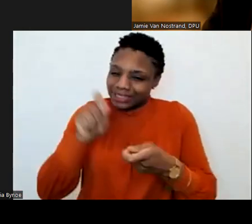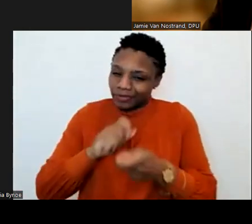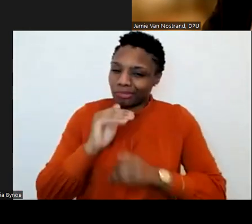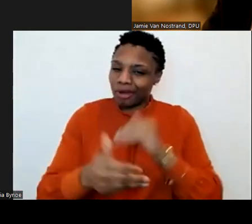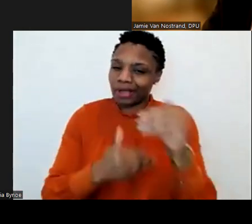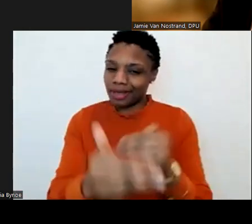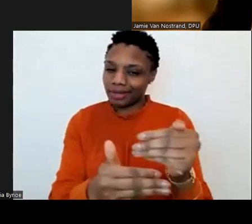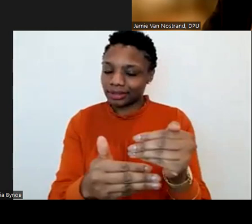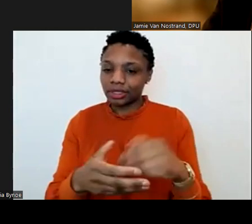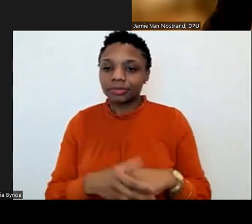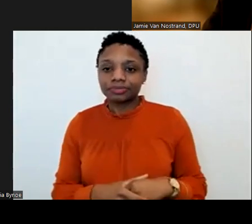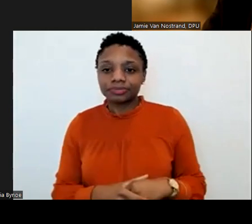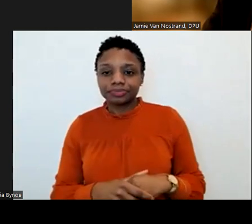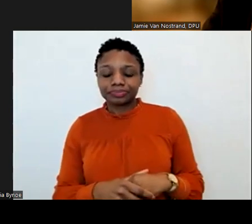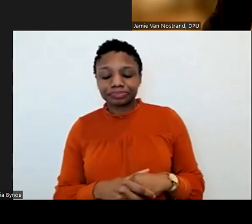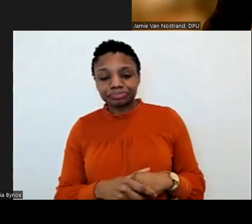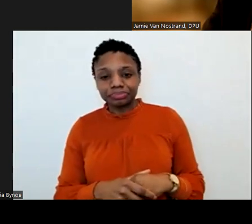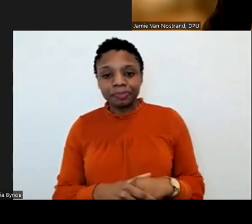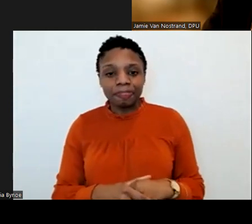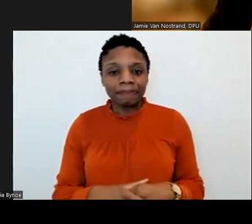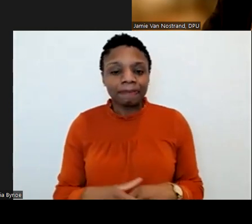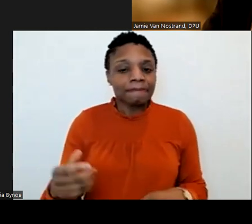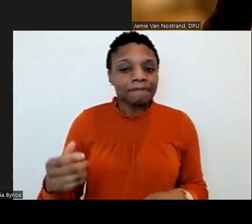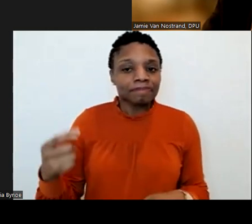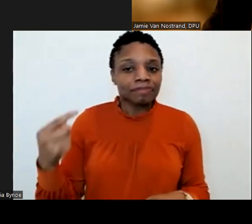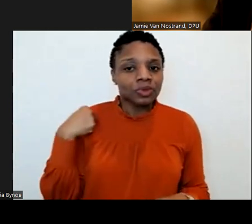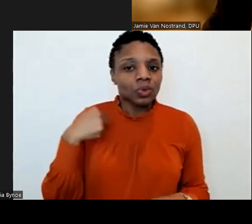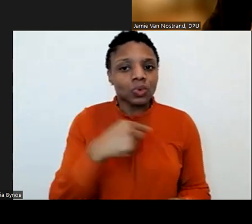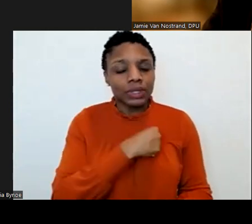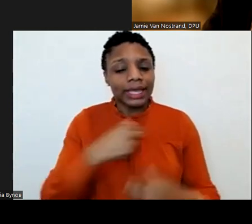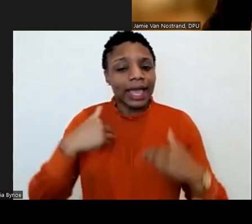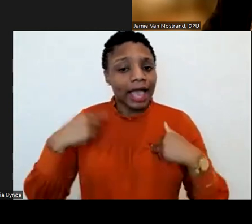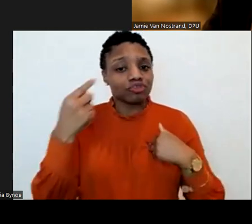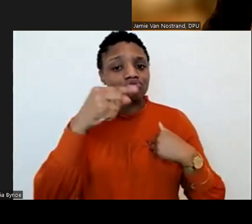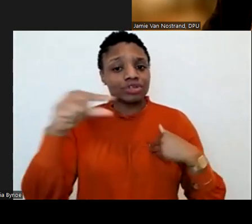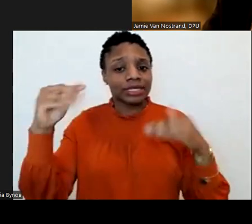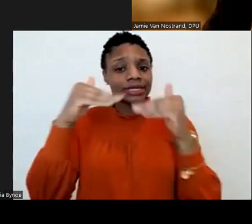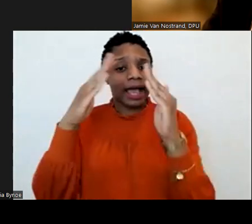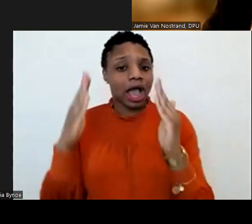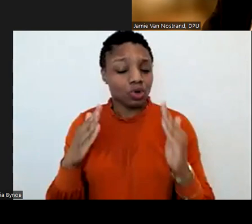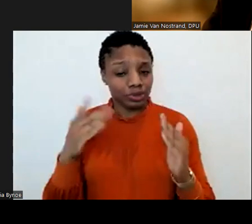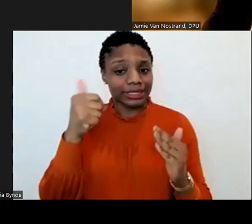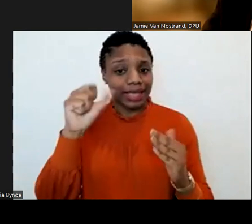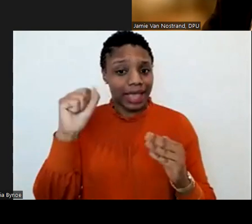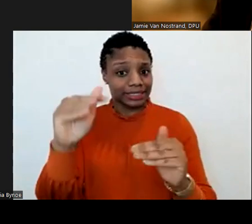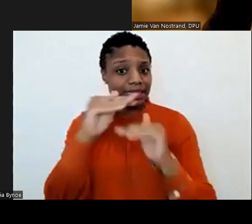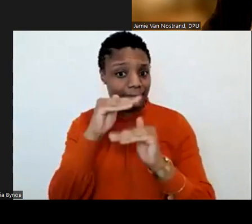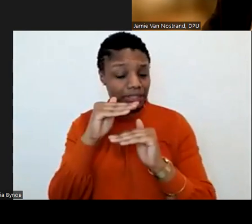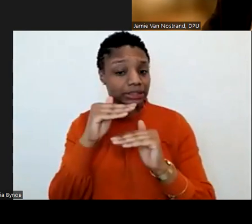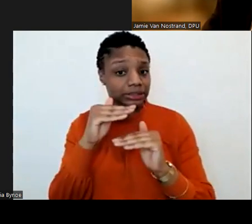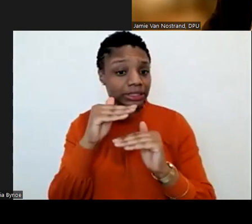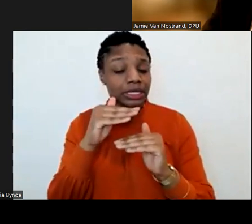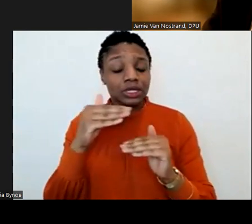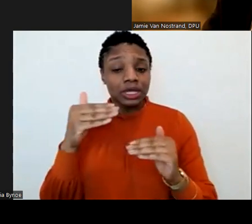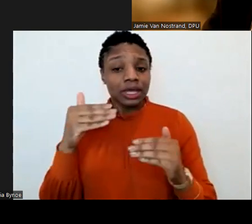que realmente dado que tenemos estos objetivos